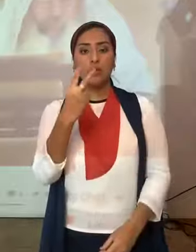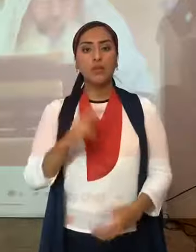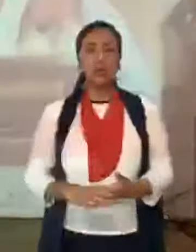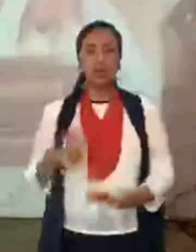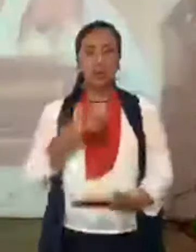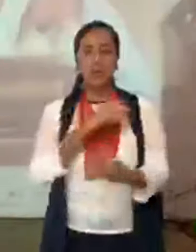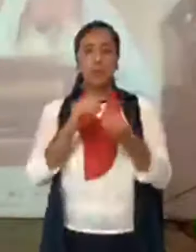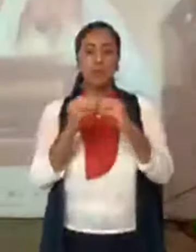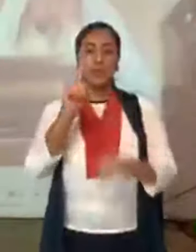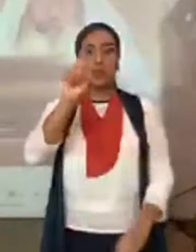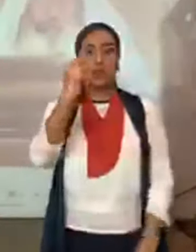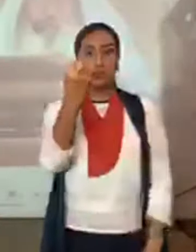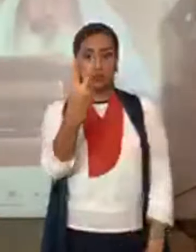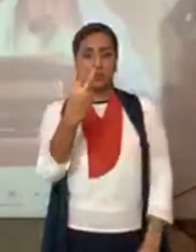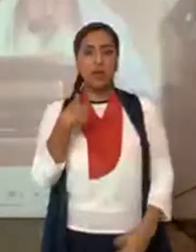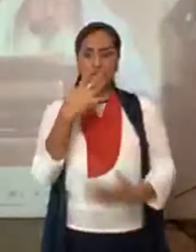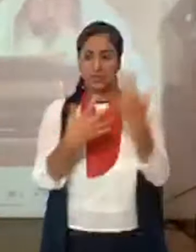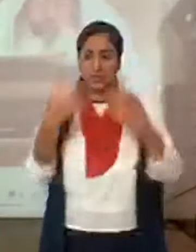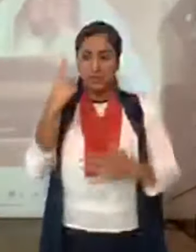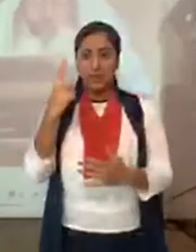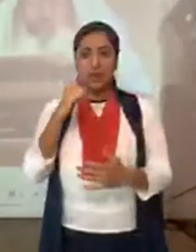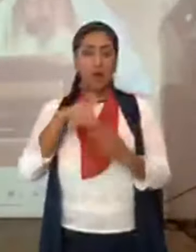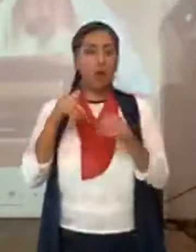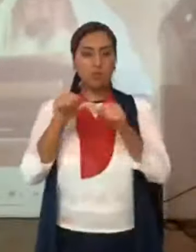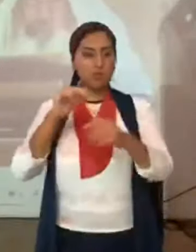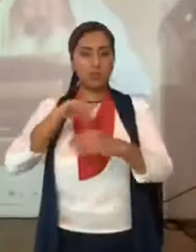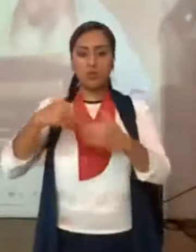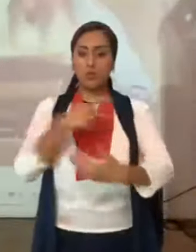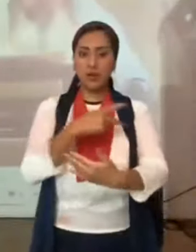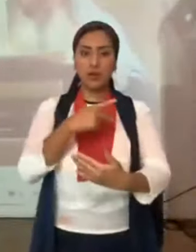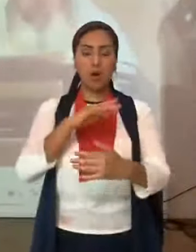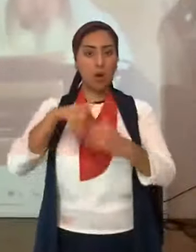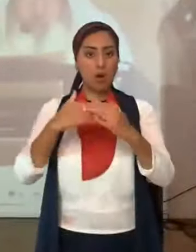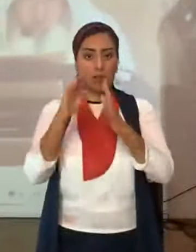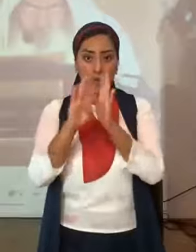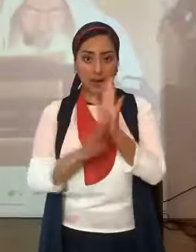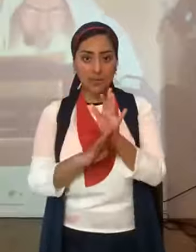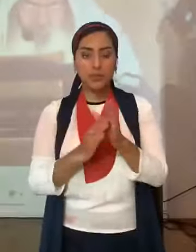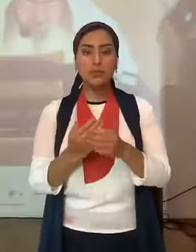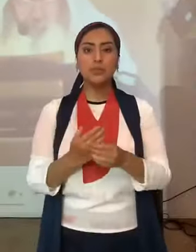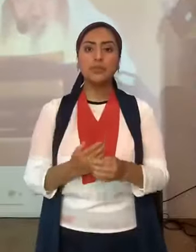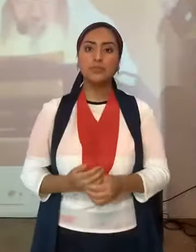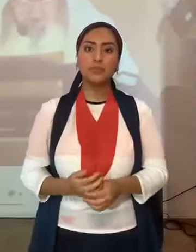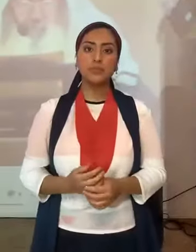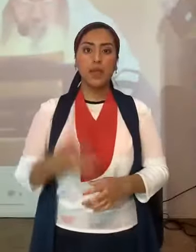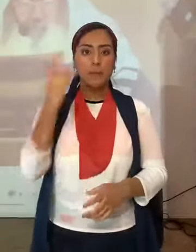112 hay algo que, bueno, en todos los salmos hay cosas de toda la Biblia, todas cosas preciosas.